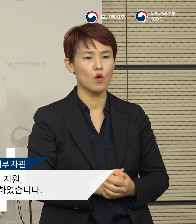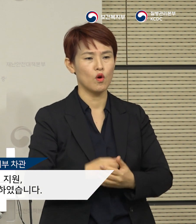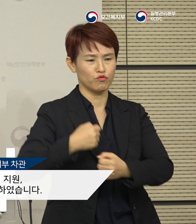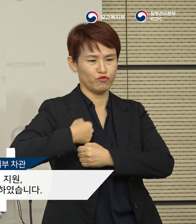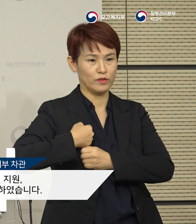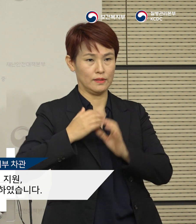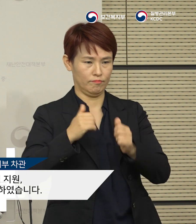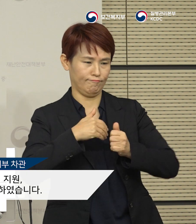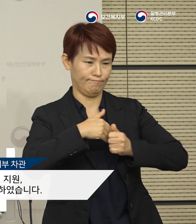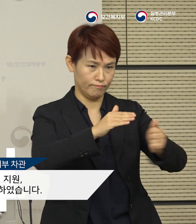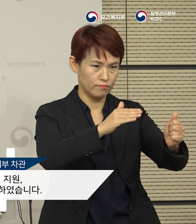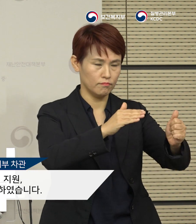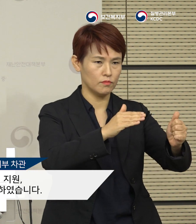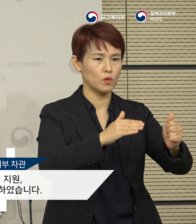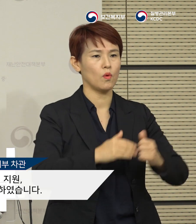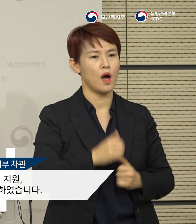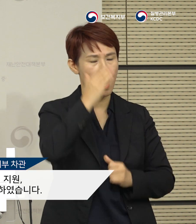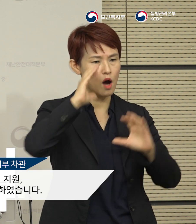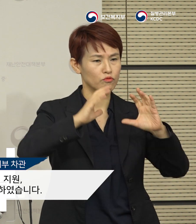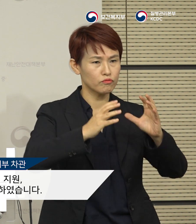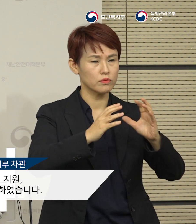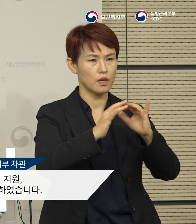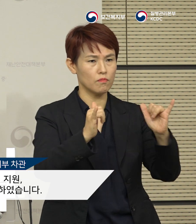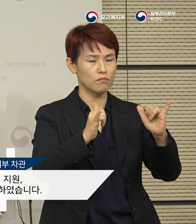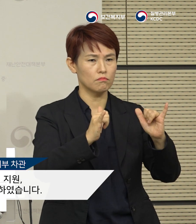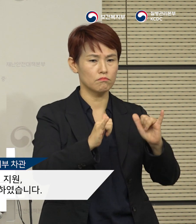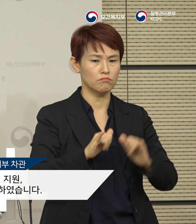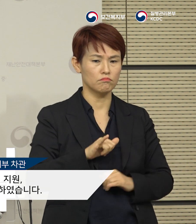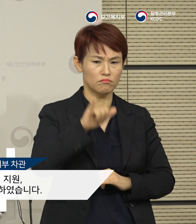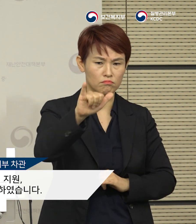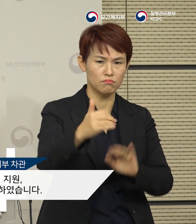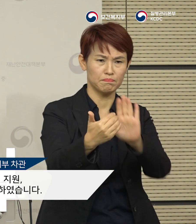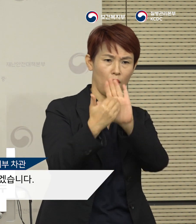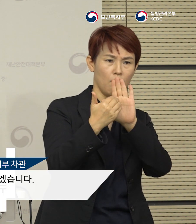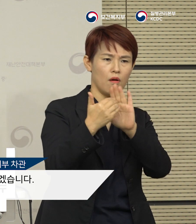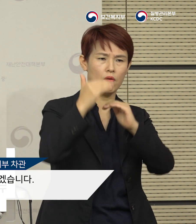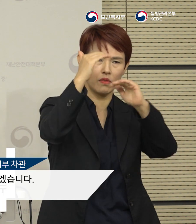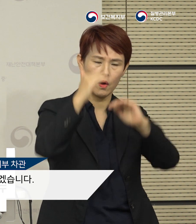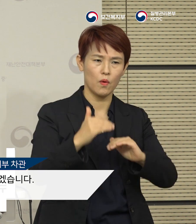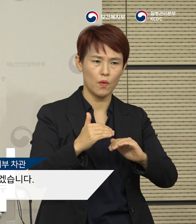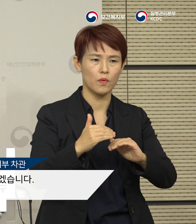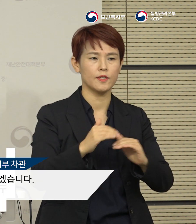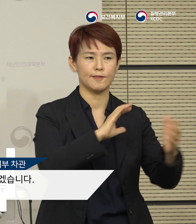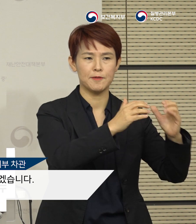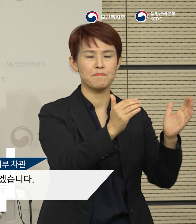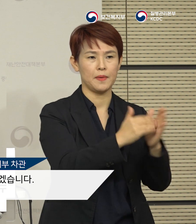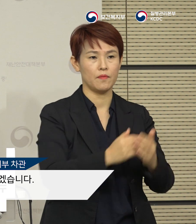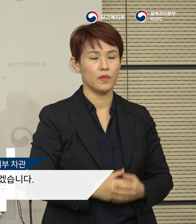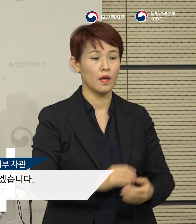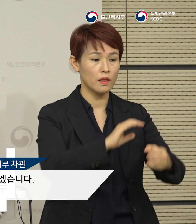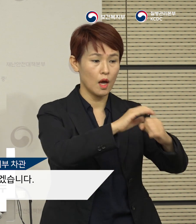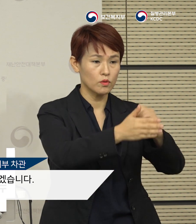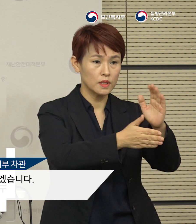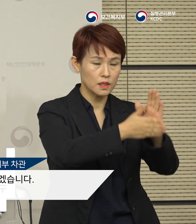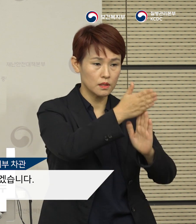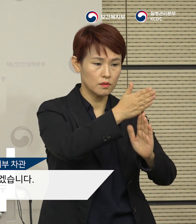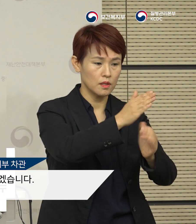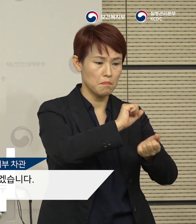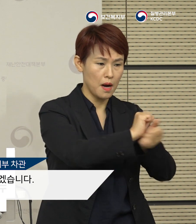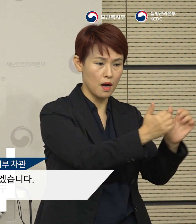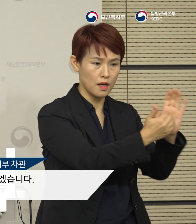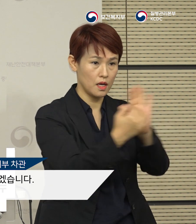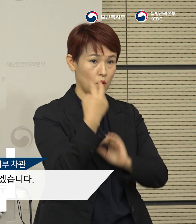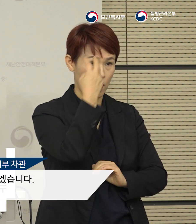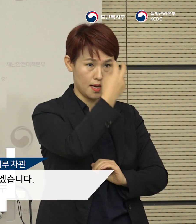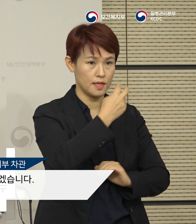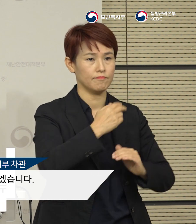우리 국민의 입국 제한 관련 조치와 대응 등을 논의하였습니다. 먼저 대구시의 방역관리 상황에